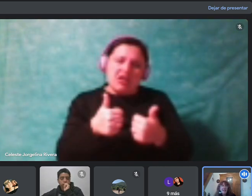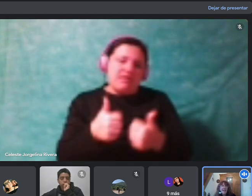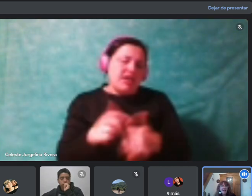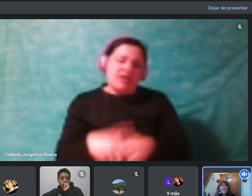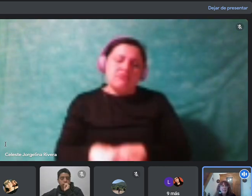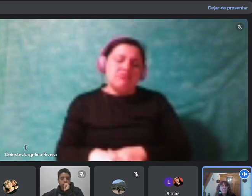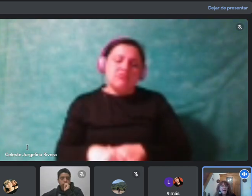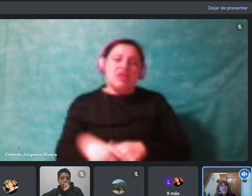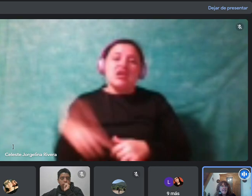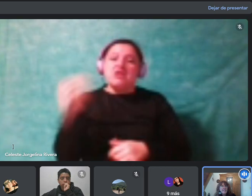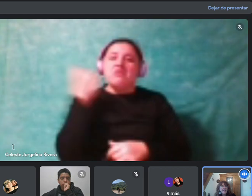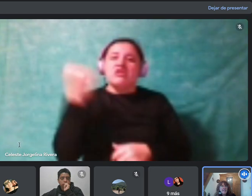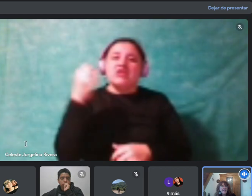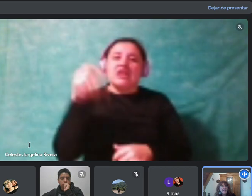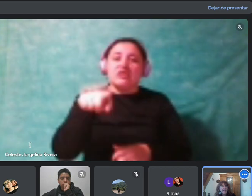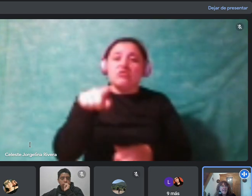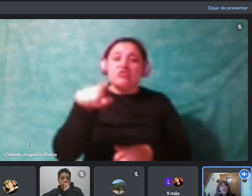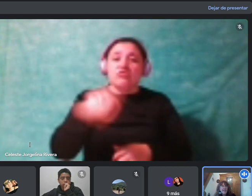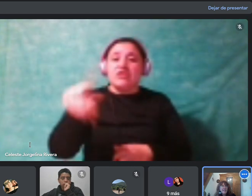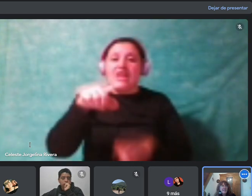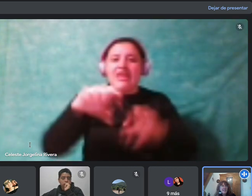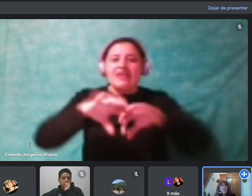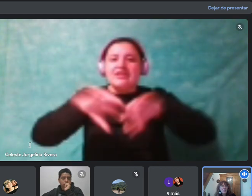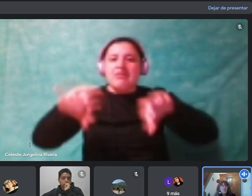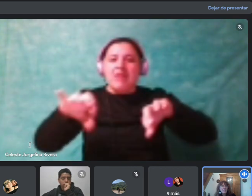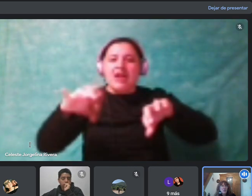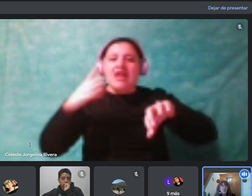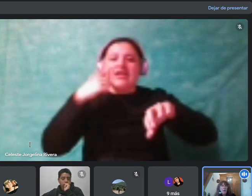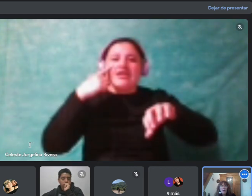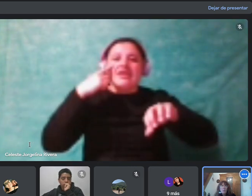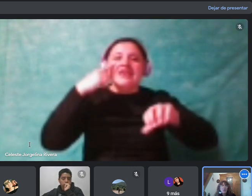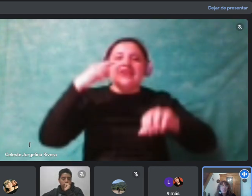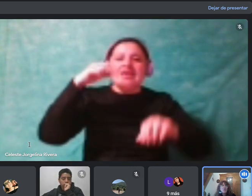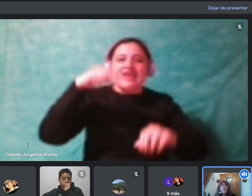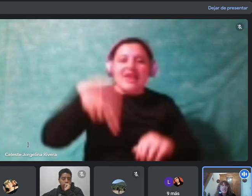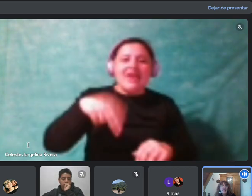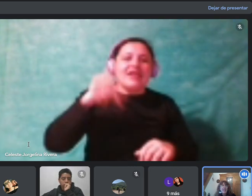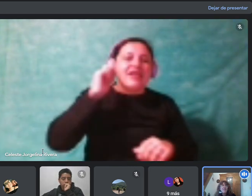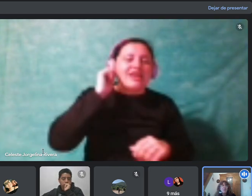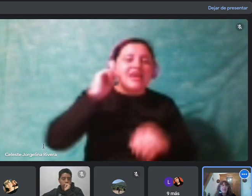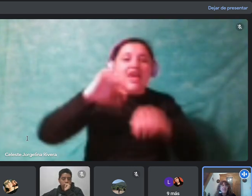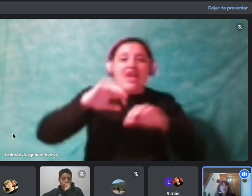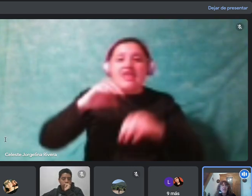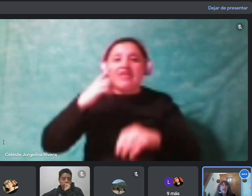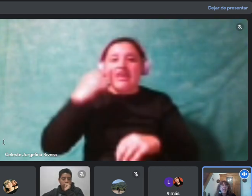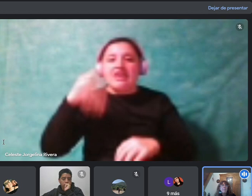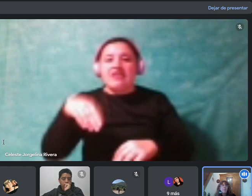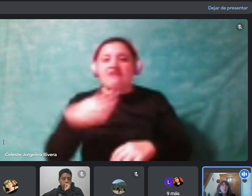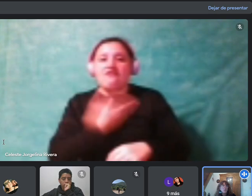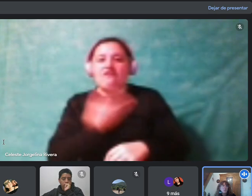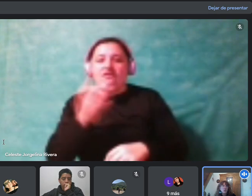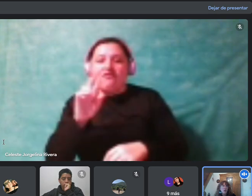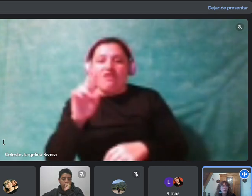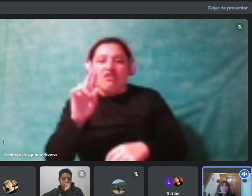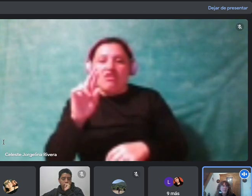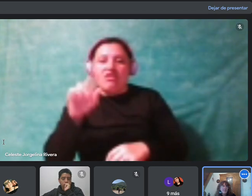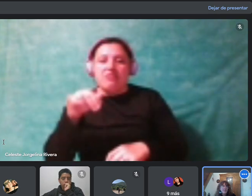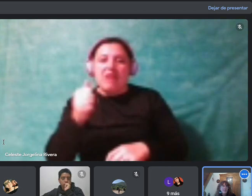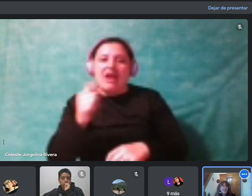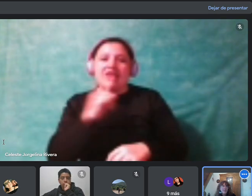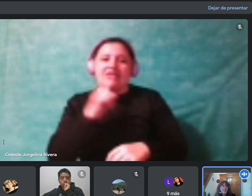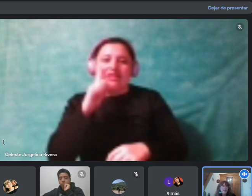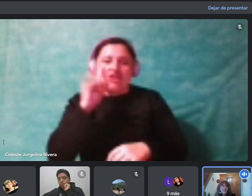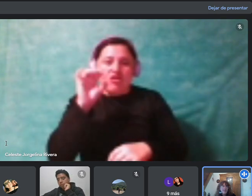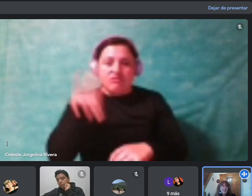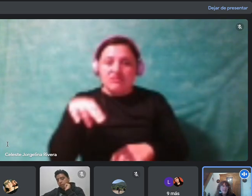es que acá separen este ING de esta información, porque no sería la información en producción,